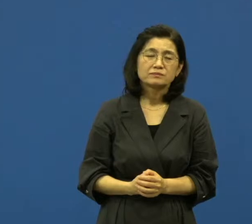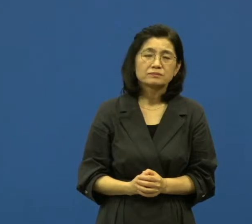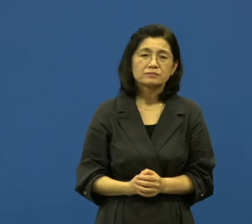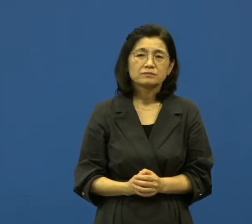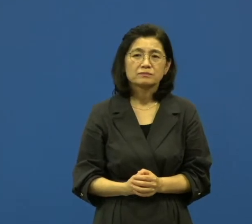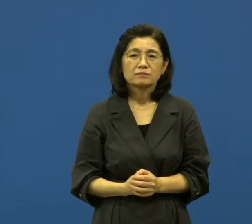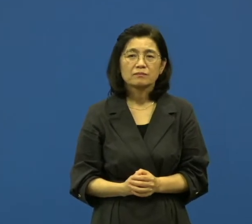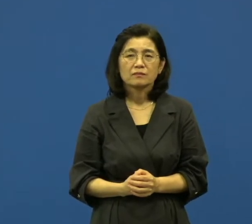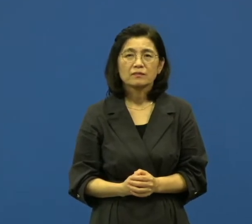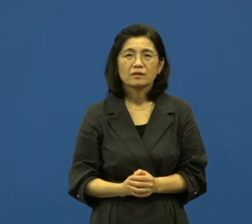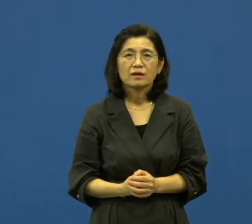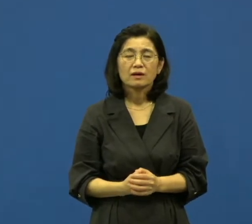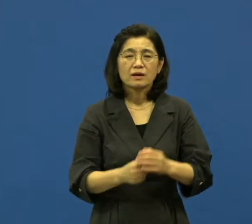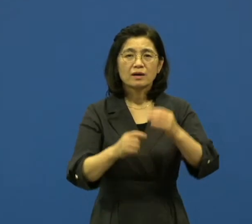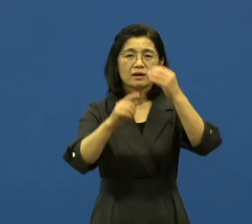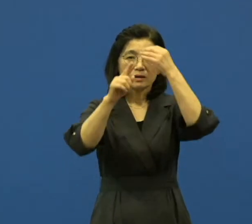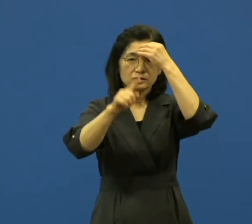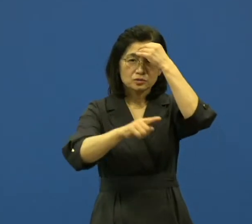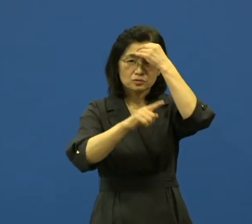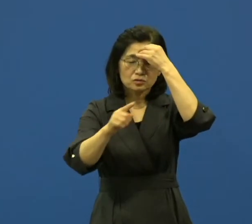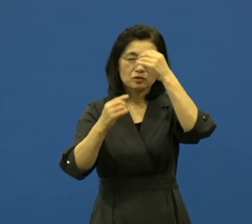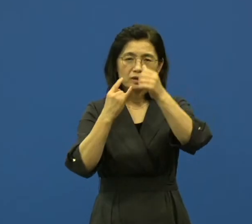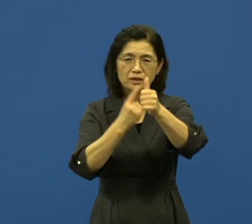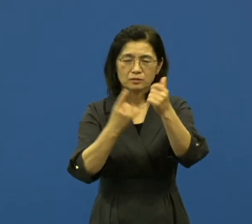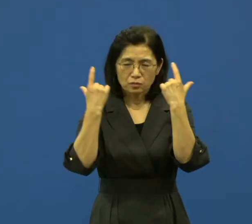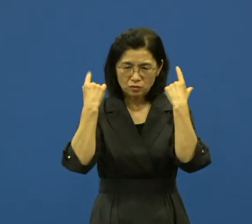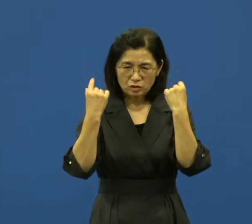여러분 성도들에게도 여전히 어려운 일들이 닥칩니다.